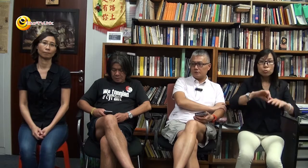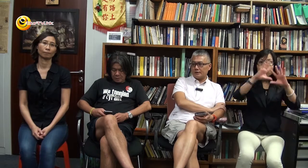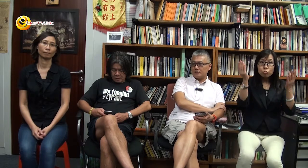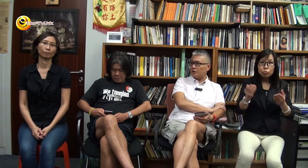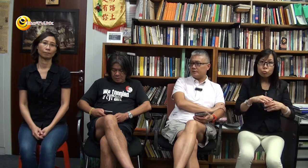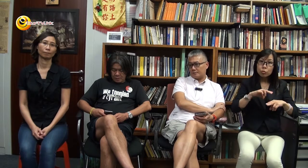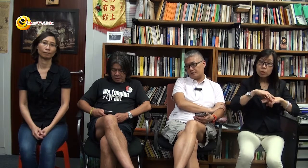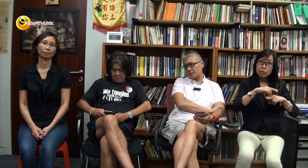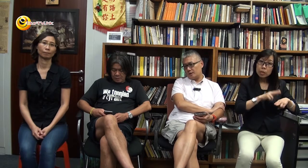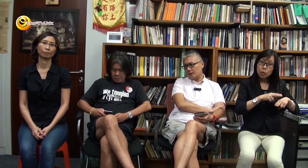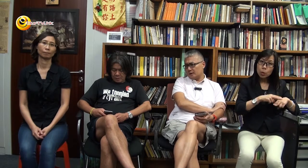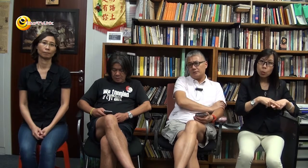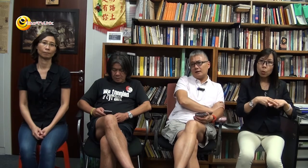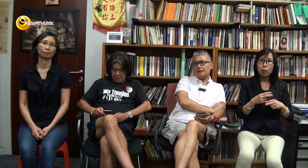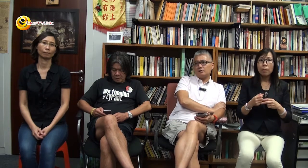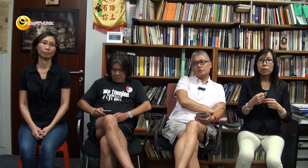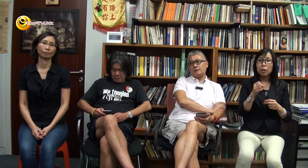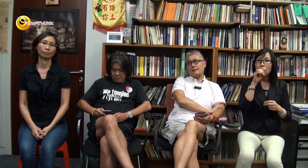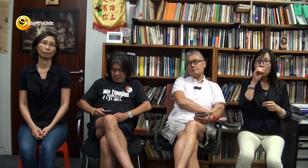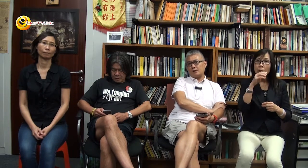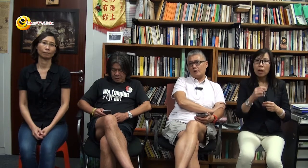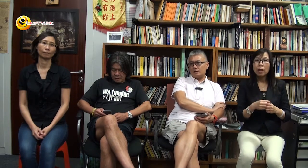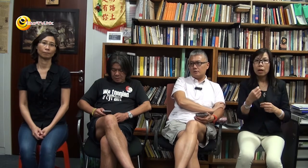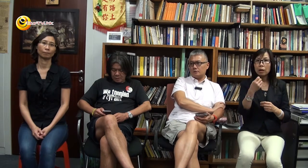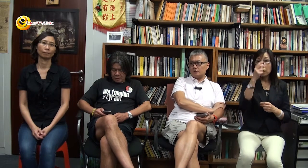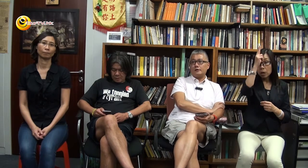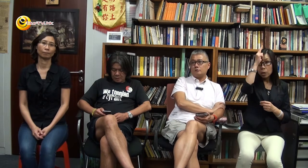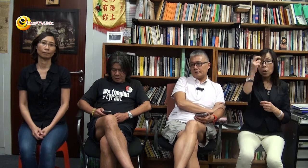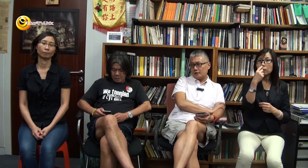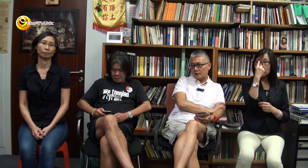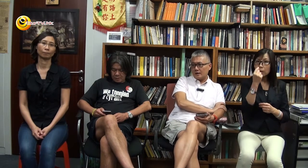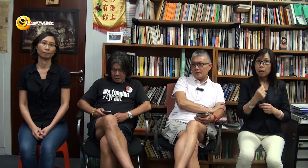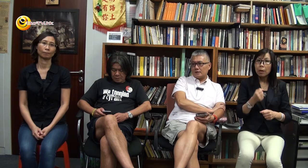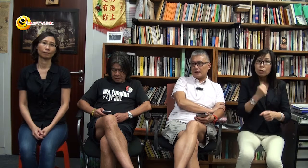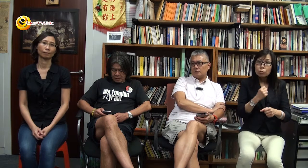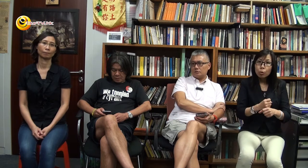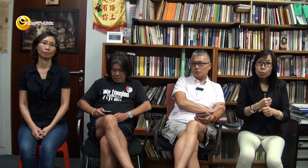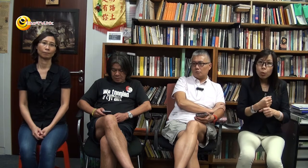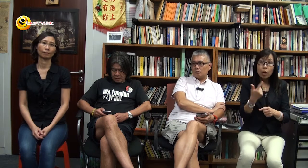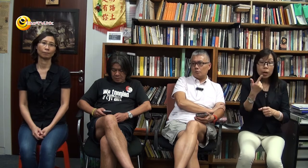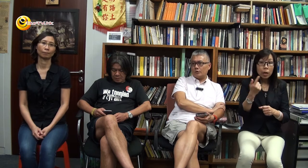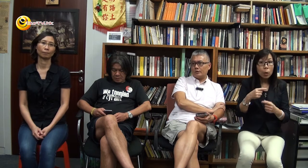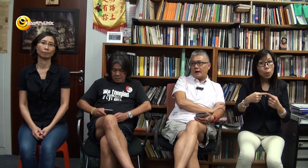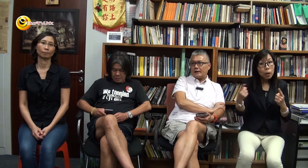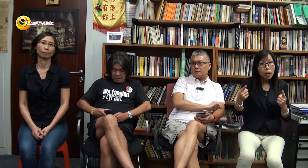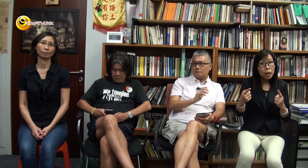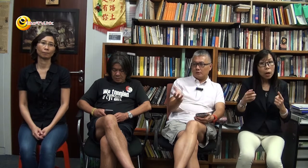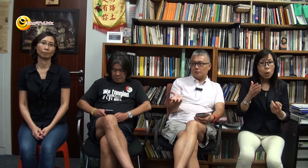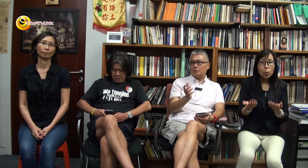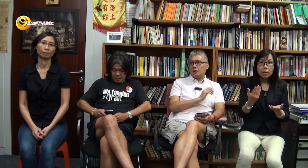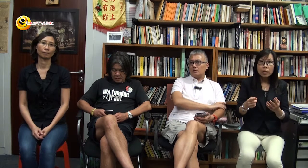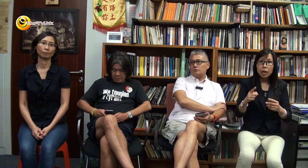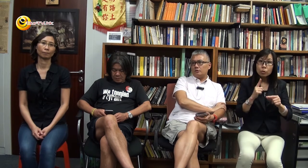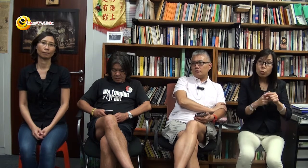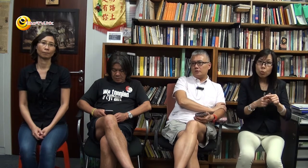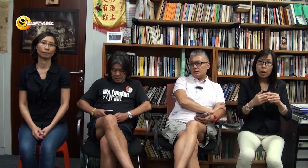係做到出年一月就唔做？咁但係個重點並唔係話佢可以做到幾耐，定係中途會係冇得